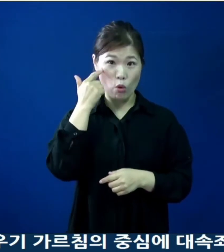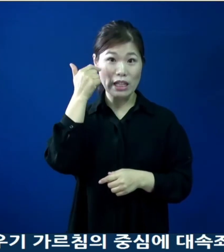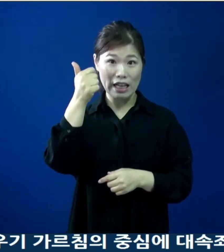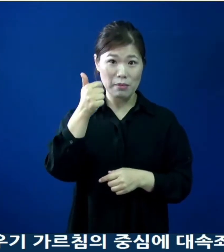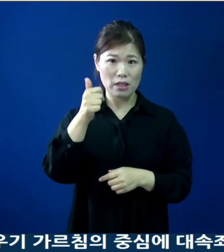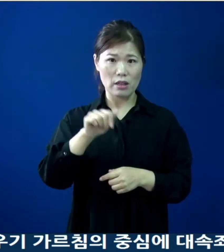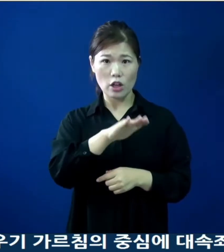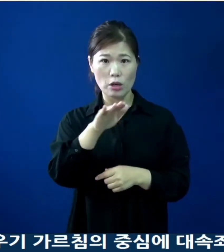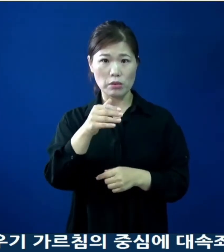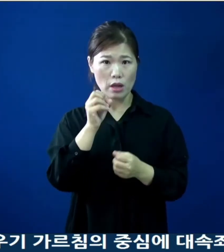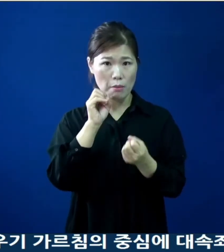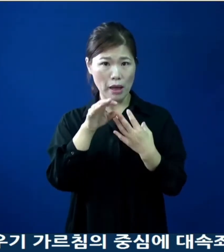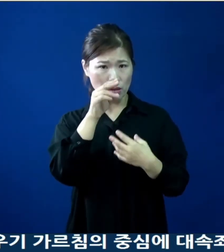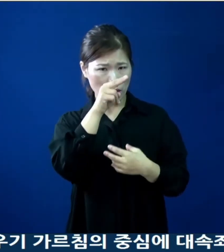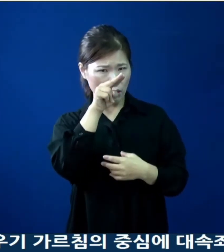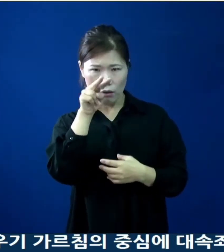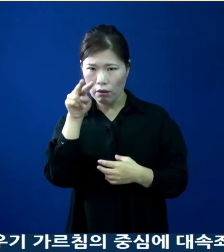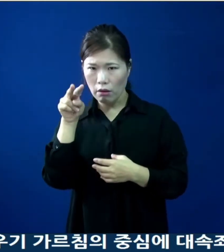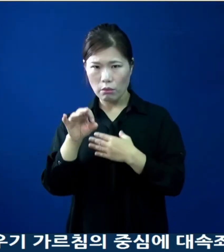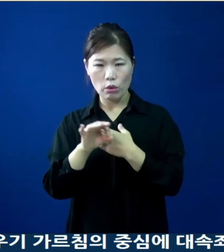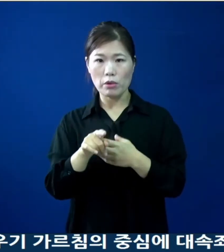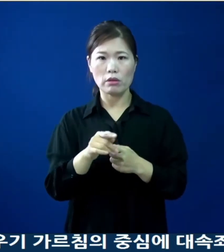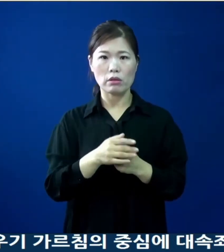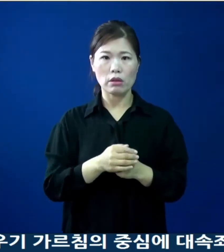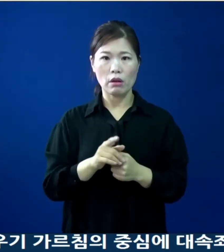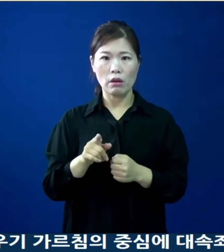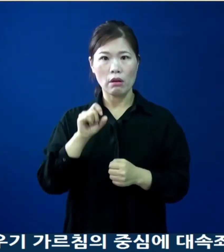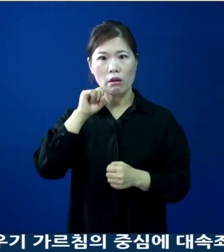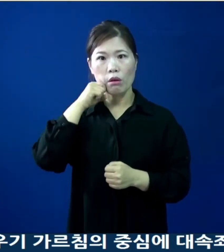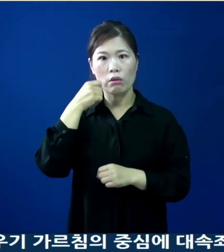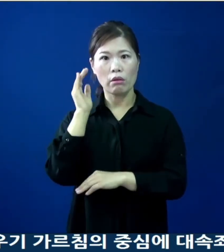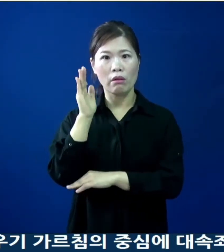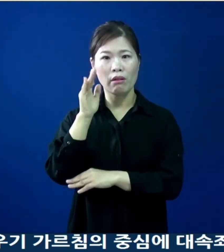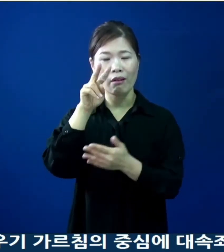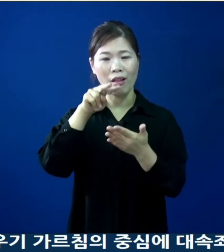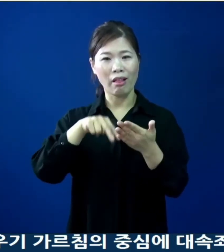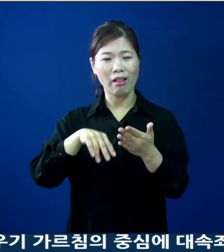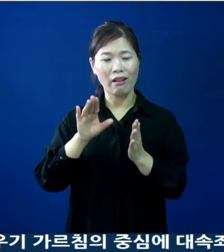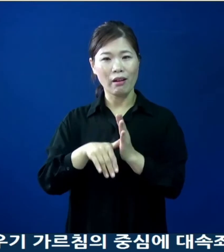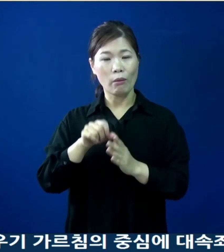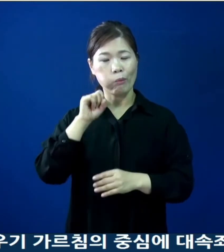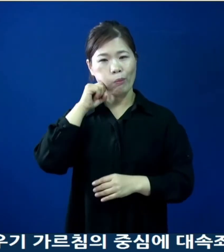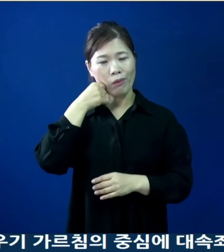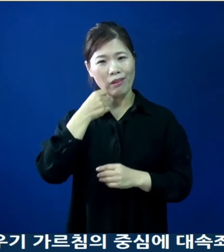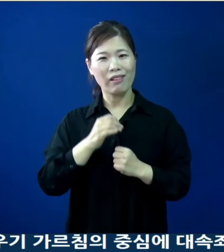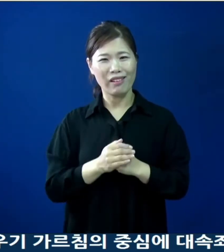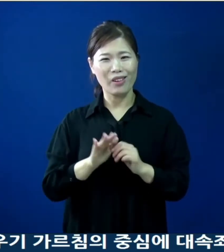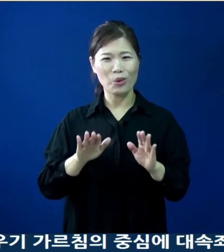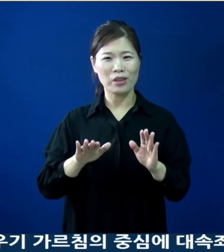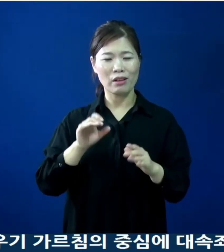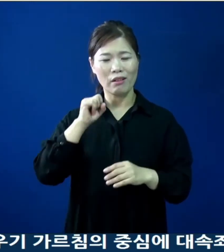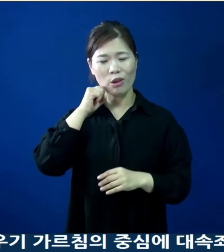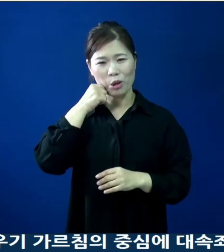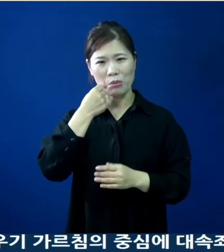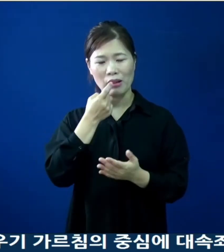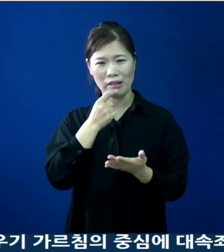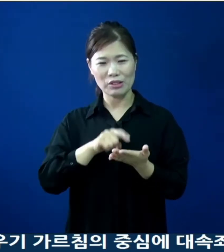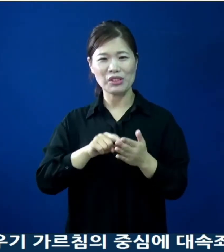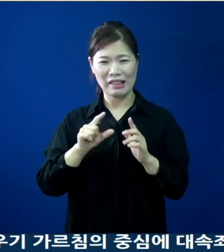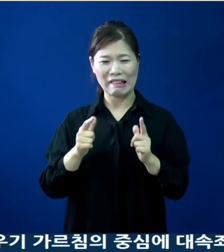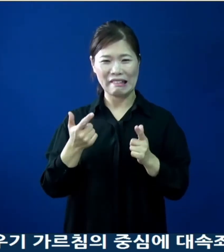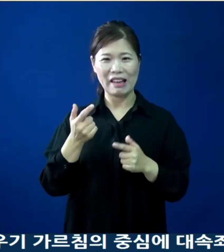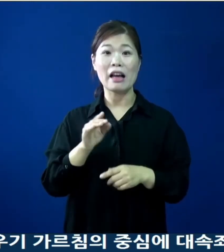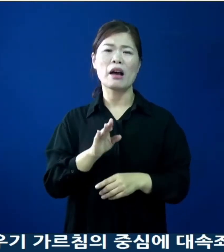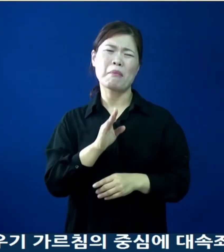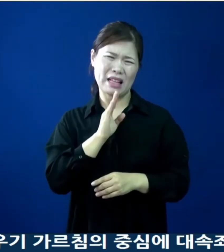이렇게 반응을 보니까 이런 것 같아요. 어렵다, 오늘 쉽지 않겠다. 맞습니다. 오늘